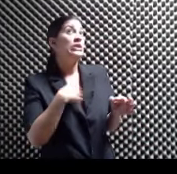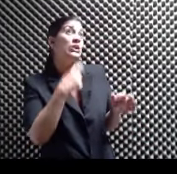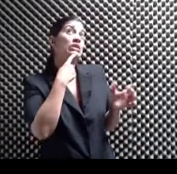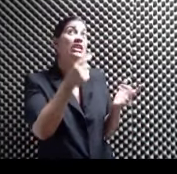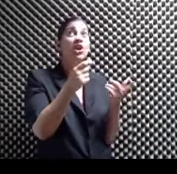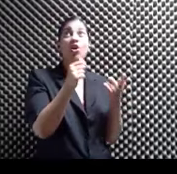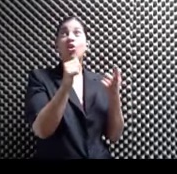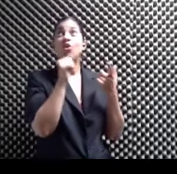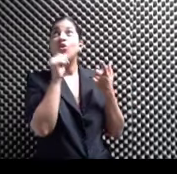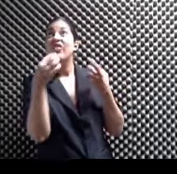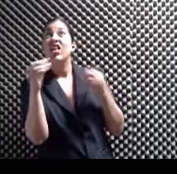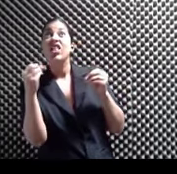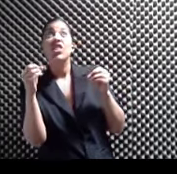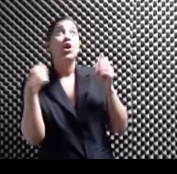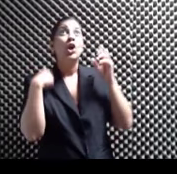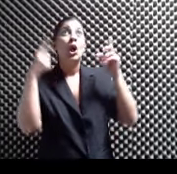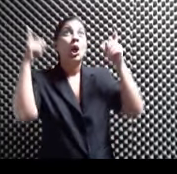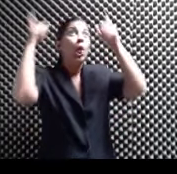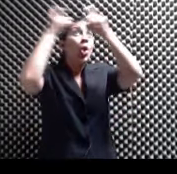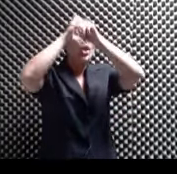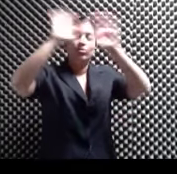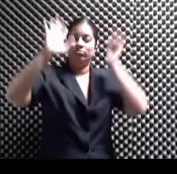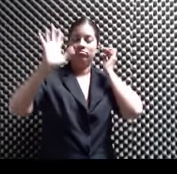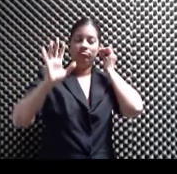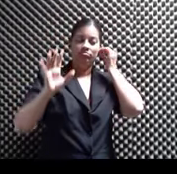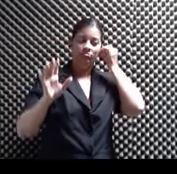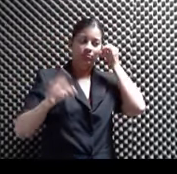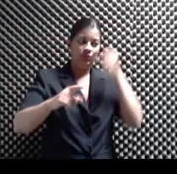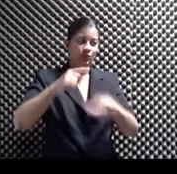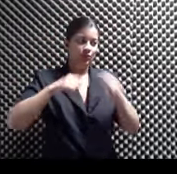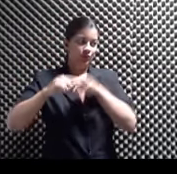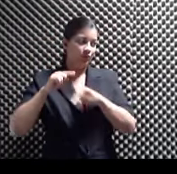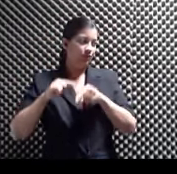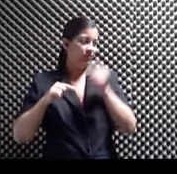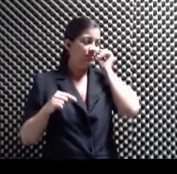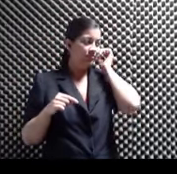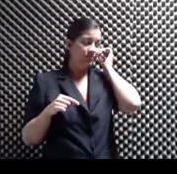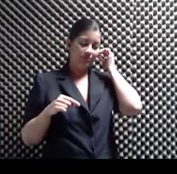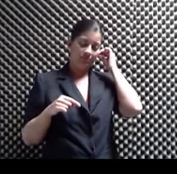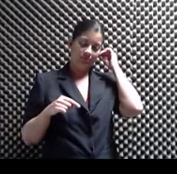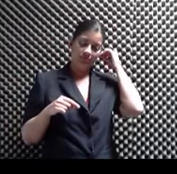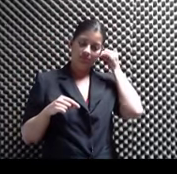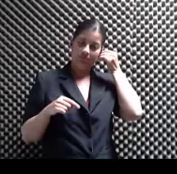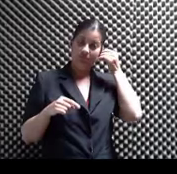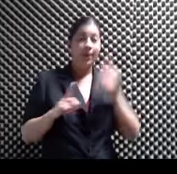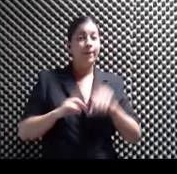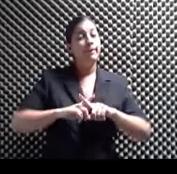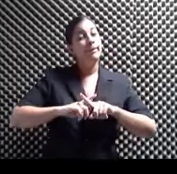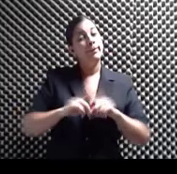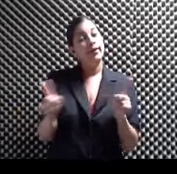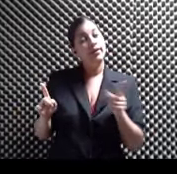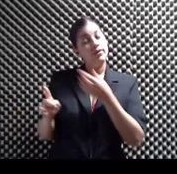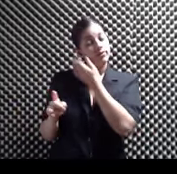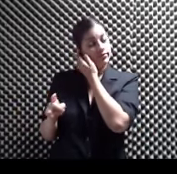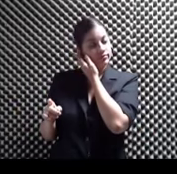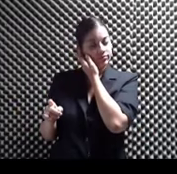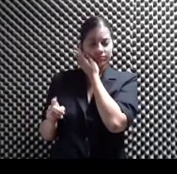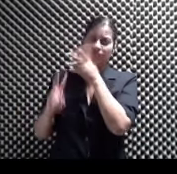un dilema en la cabeza, pero no se preocupen. ¡Oh, Dios mío! No, esa no era la intención. Pero, no. Como bueno